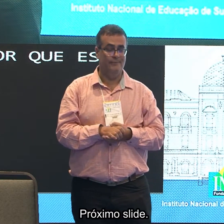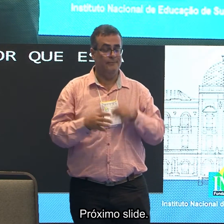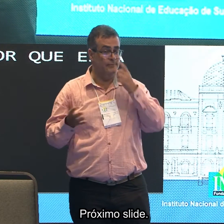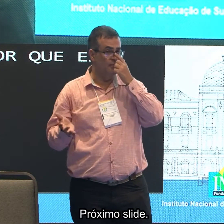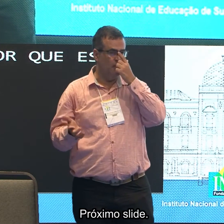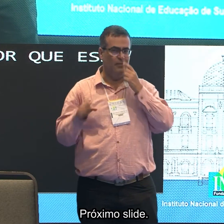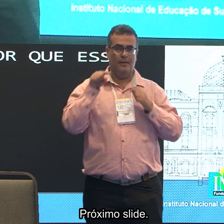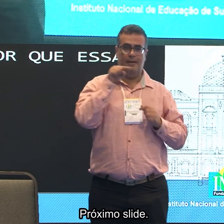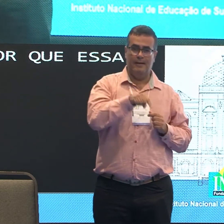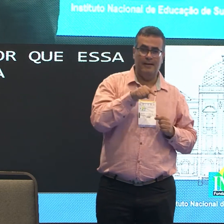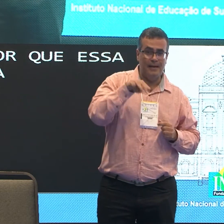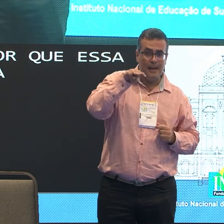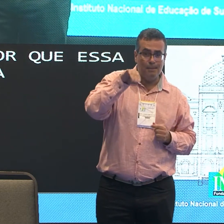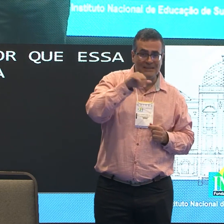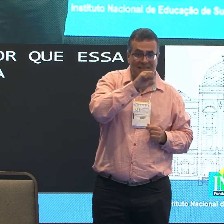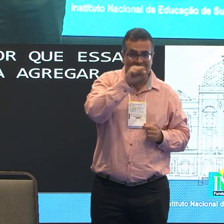Próximo slide.